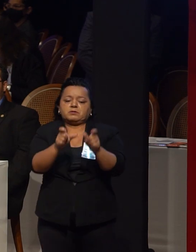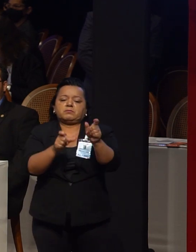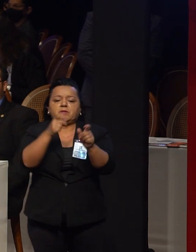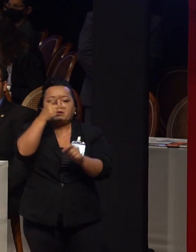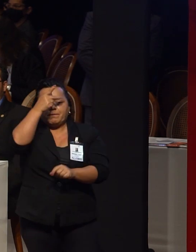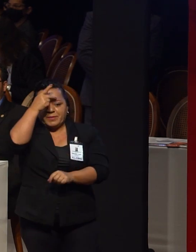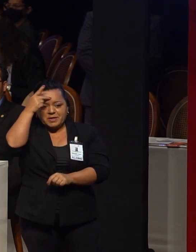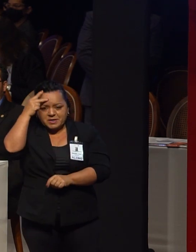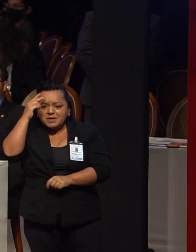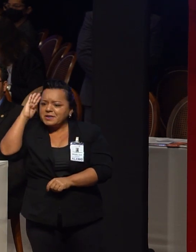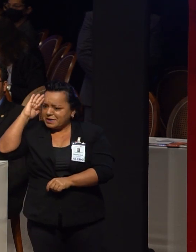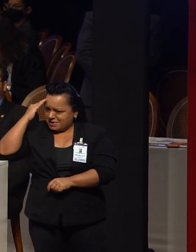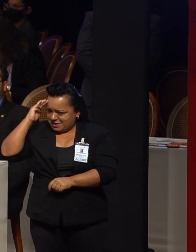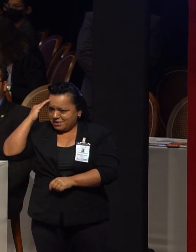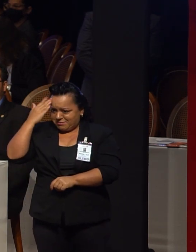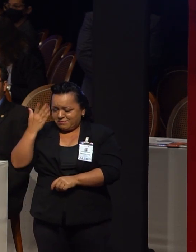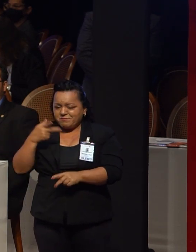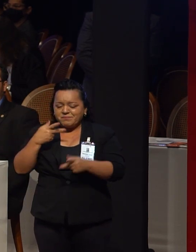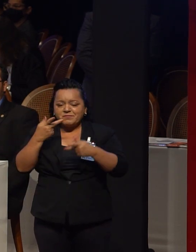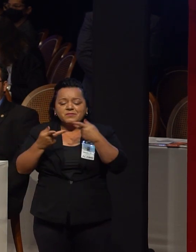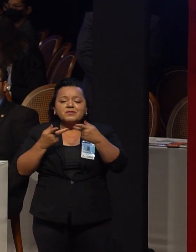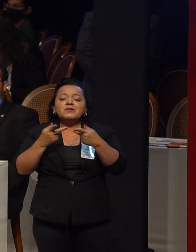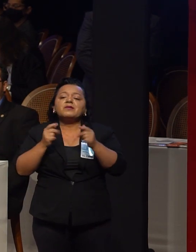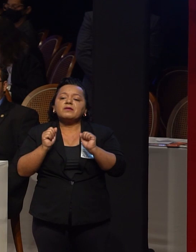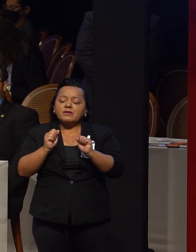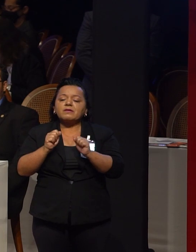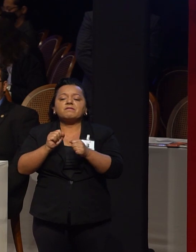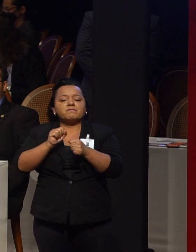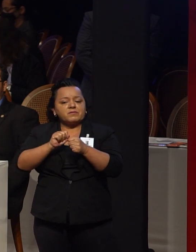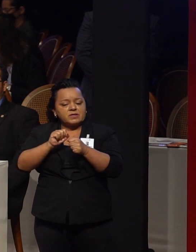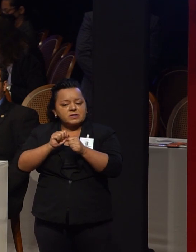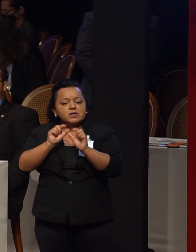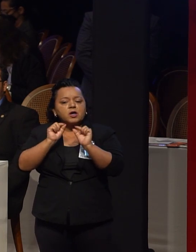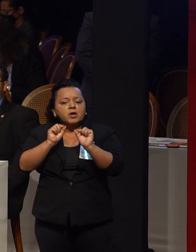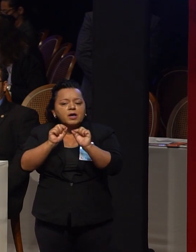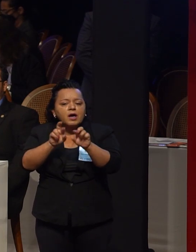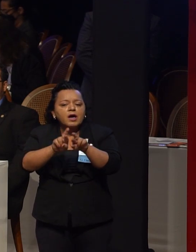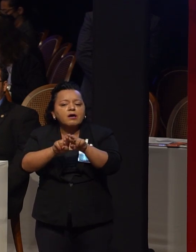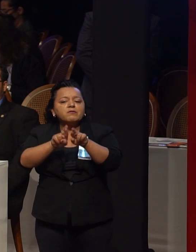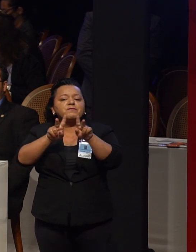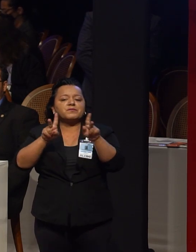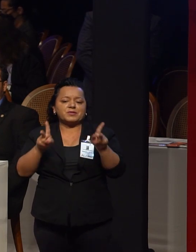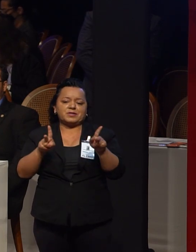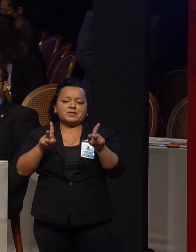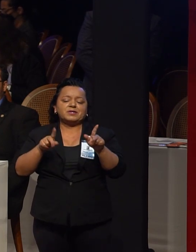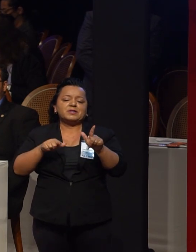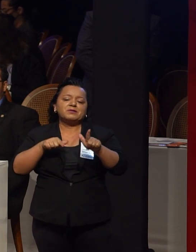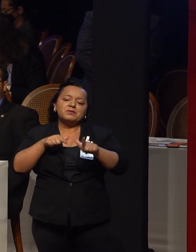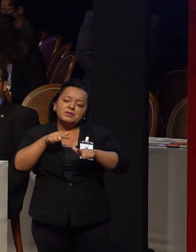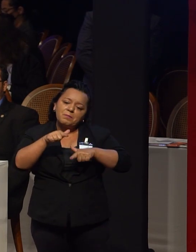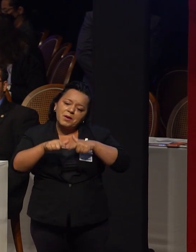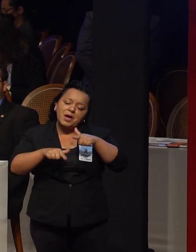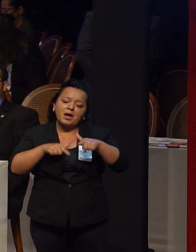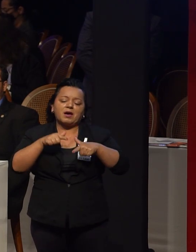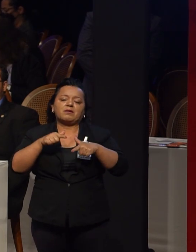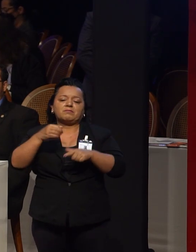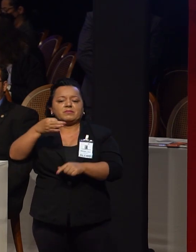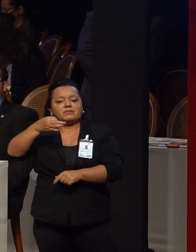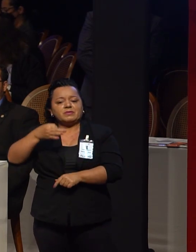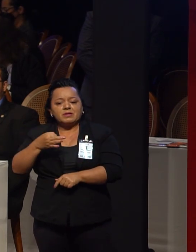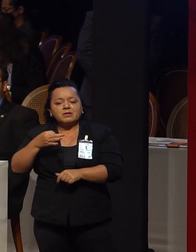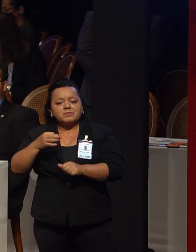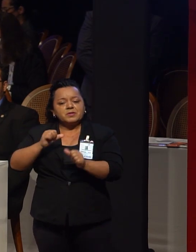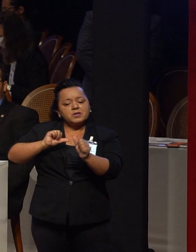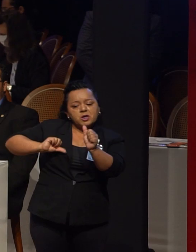estão entendendo o que eu estou falando? Devem fazer a diferença. A gente não precisa trocar de